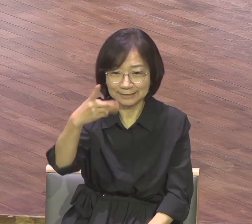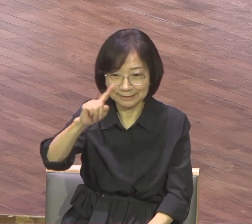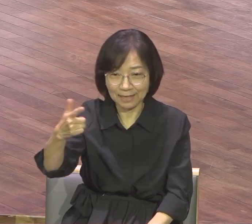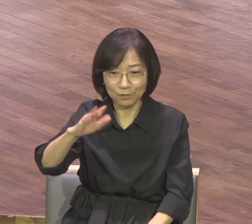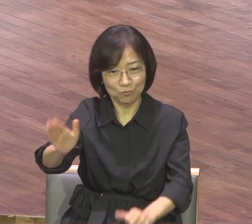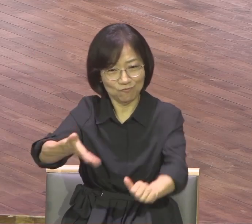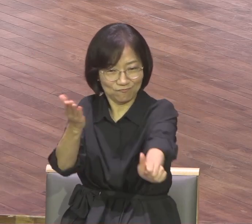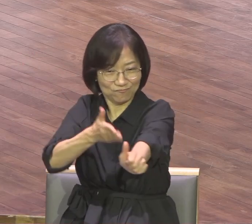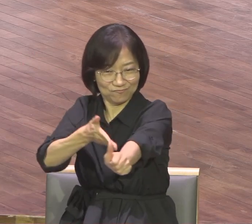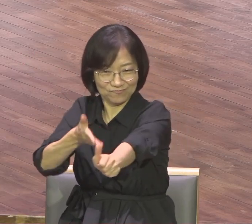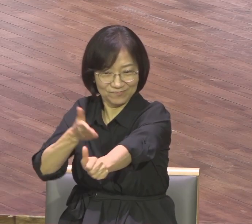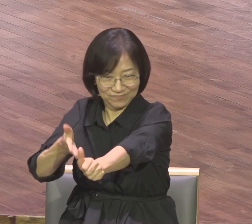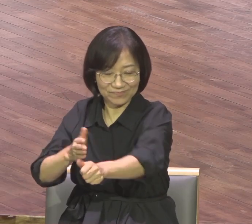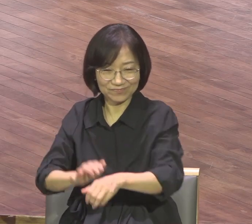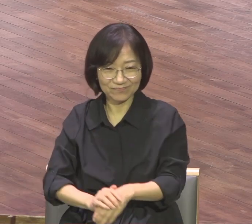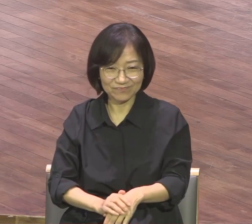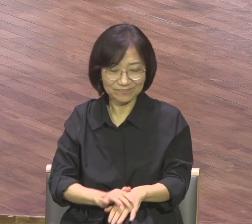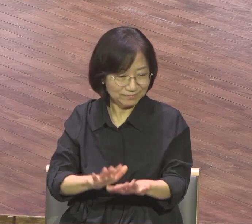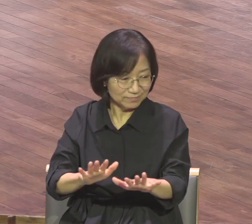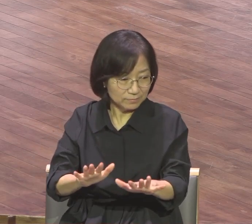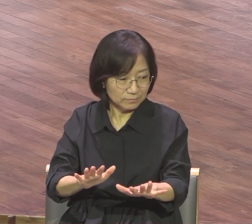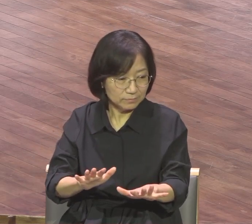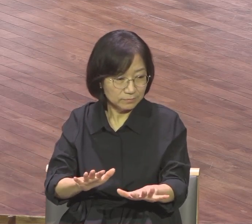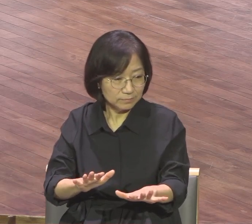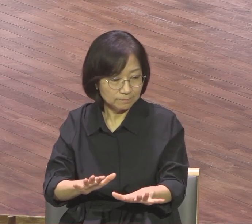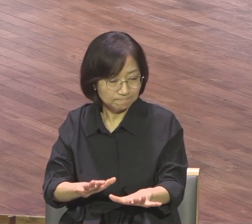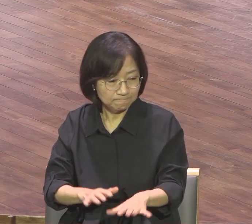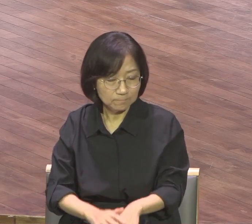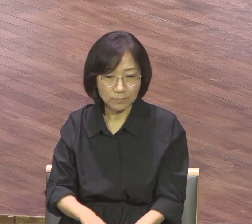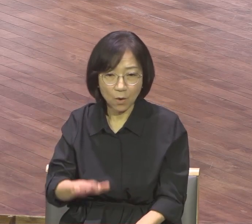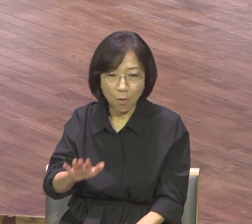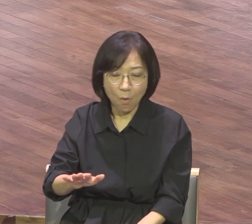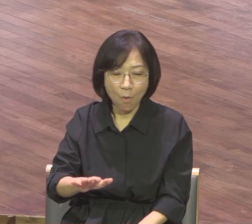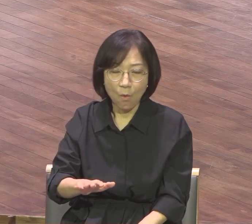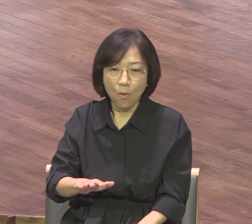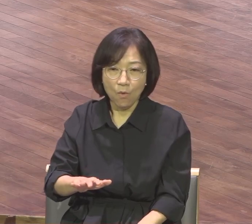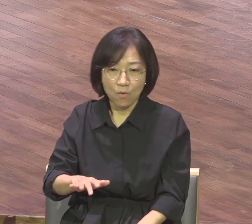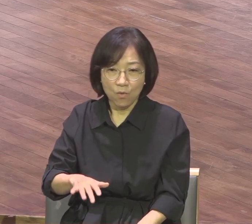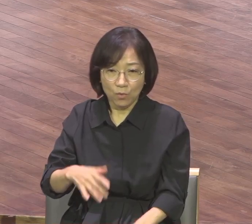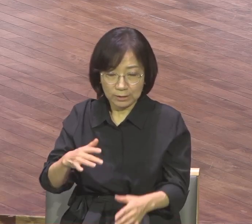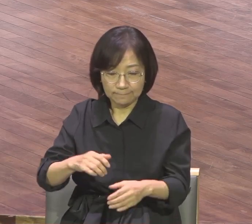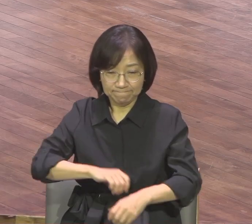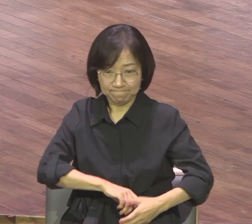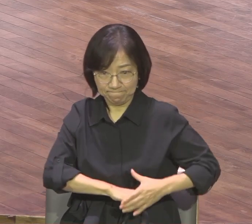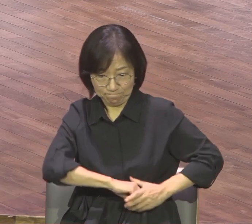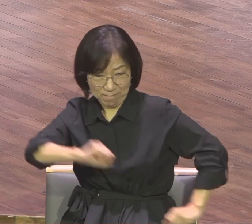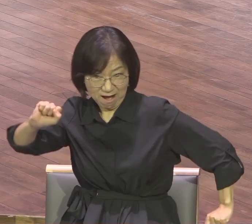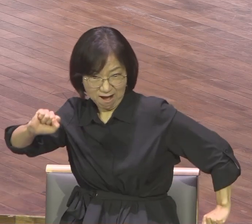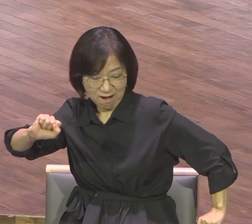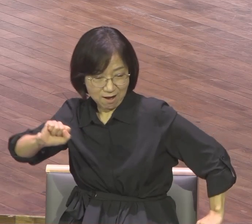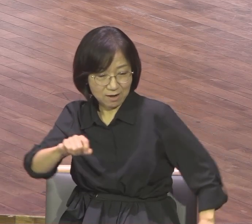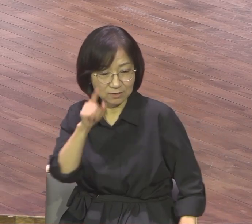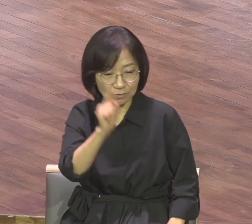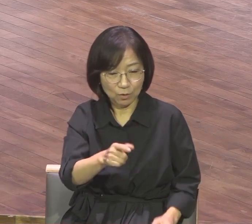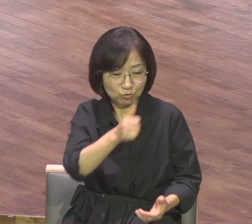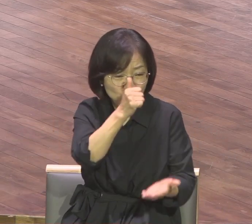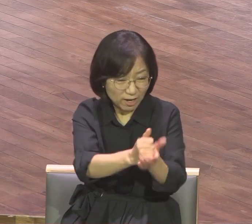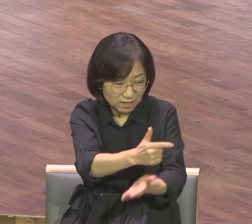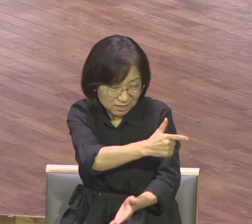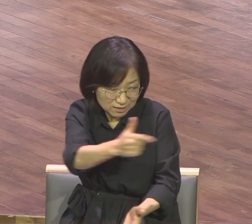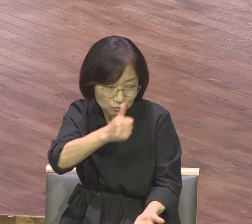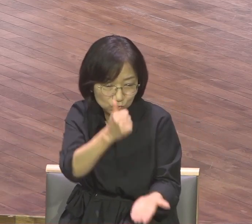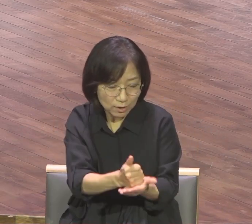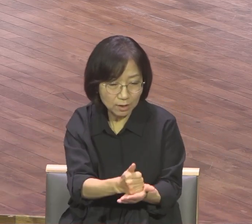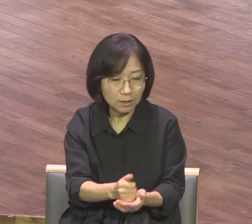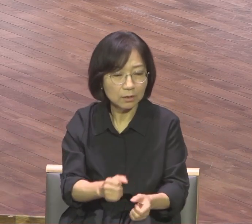이렇게 사형에 해당되는 죄를 9번까지 용서하겠다. 모든 걸 너 다 가질 수 있다. 아니,